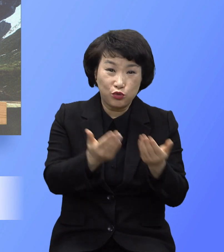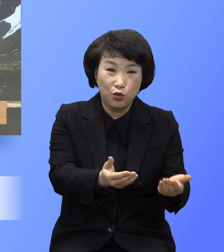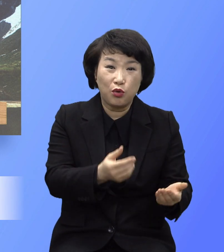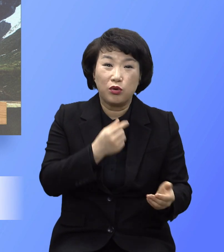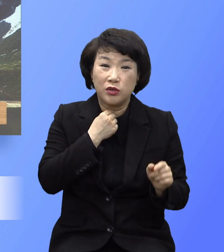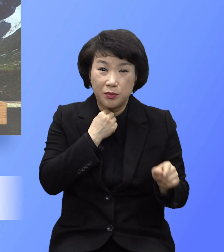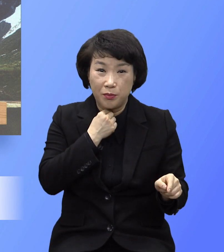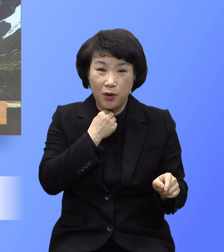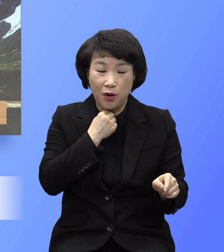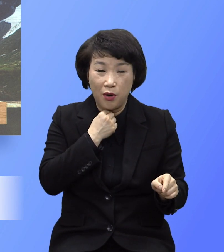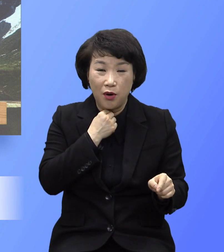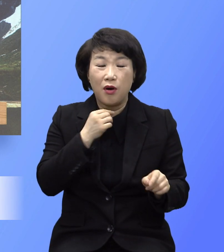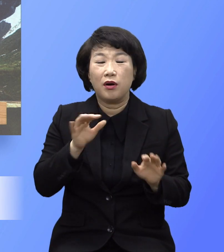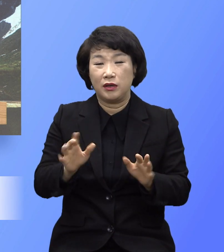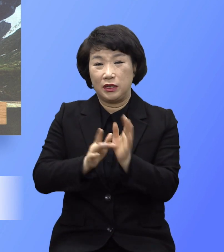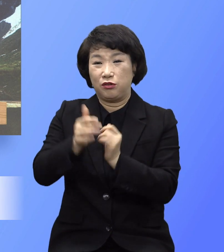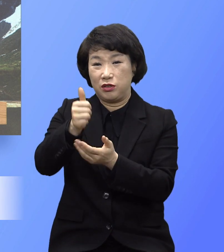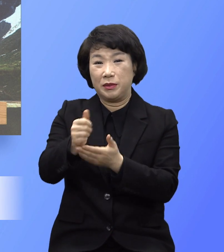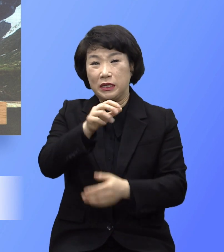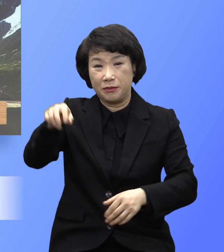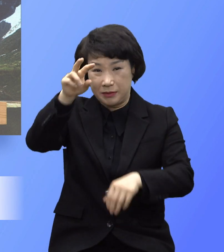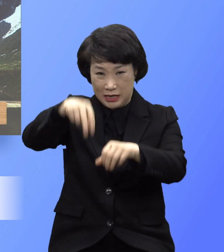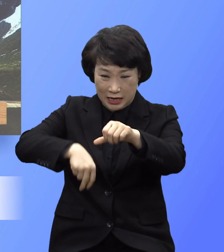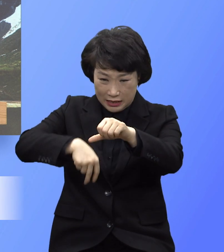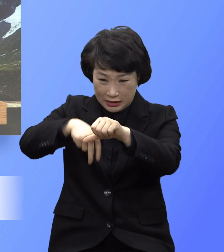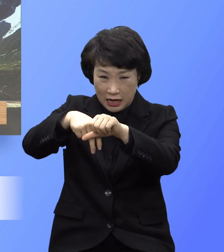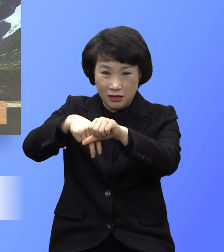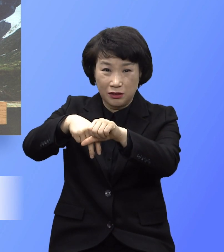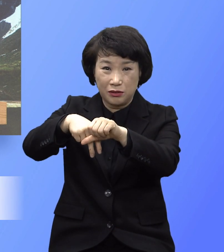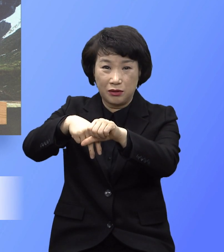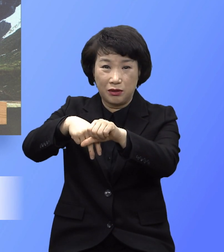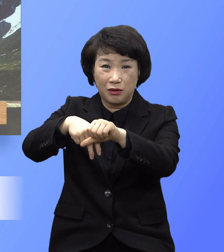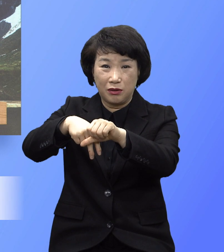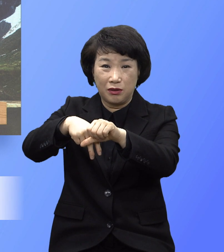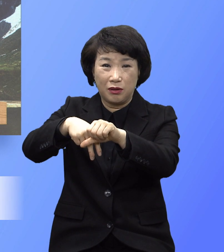주시려고 십자가를 지셨으니